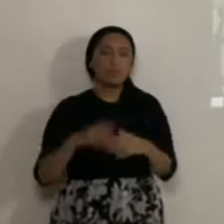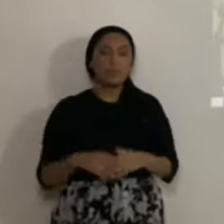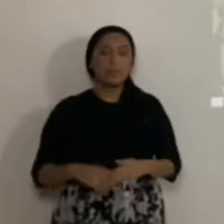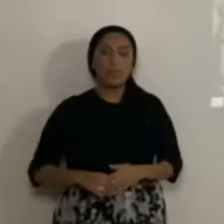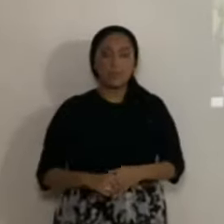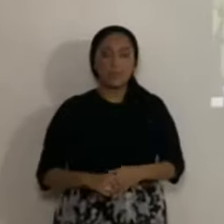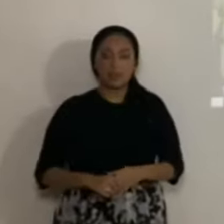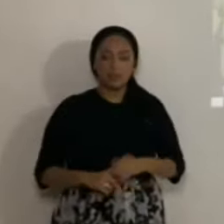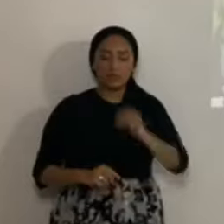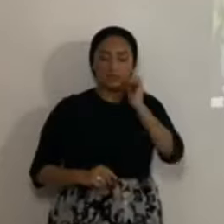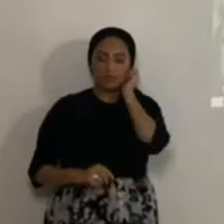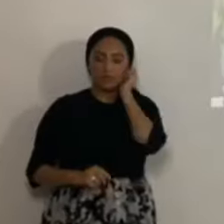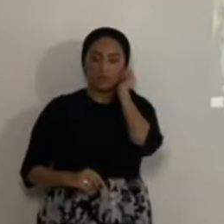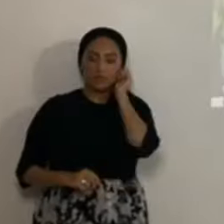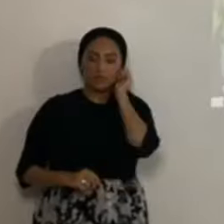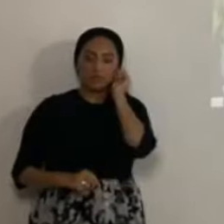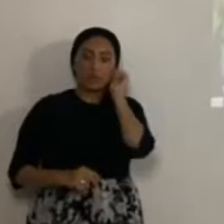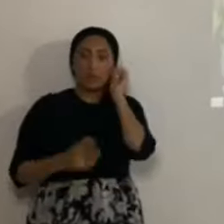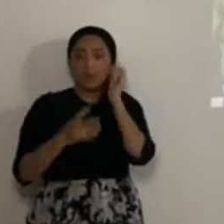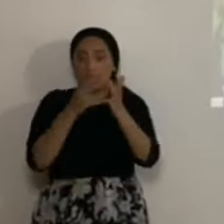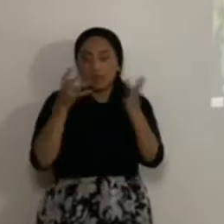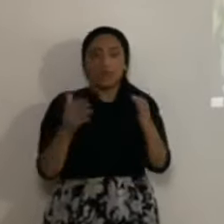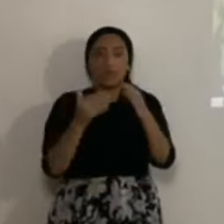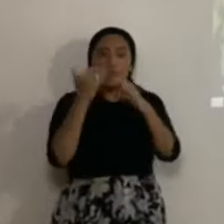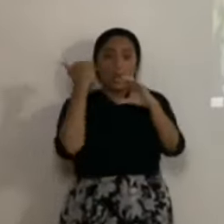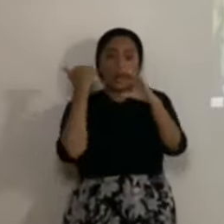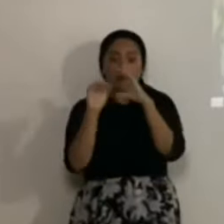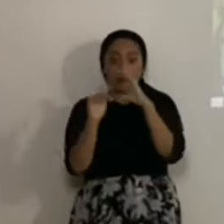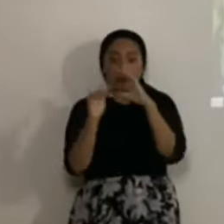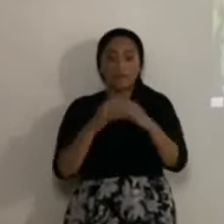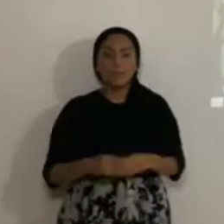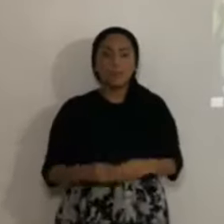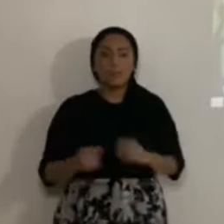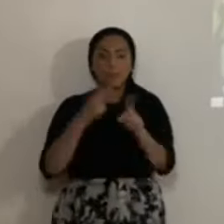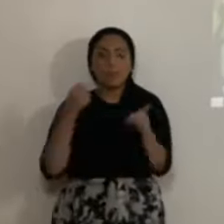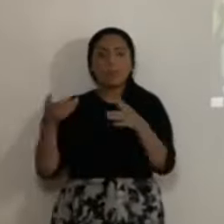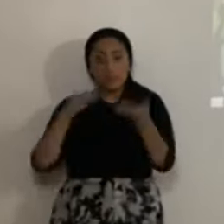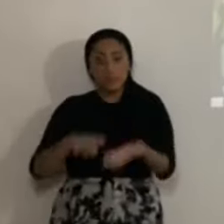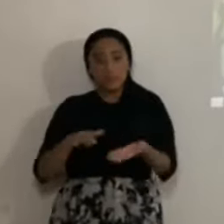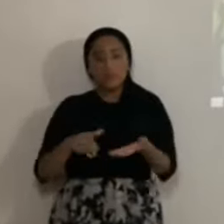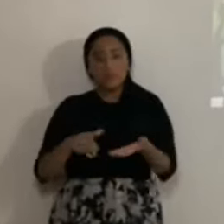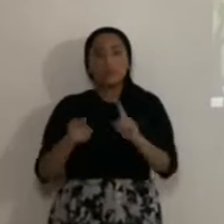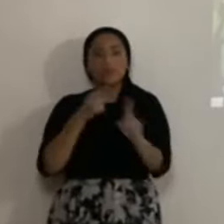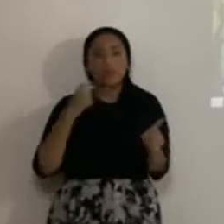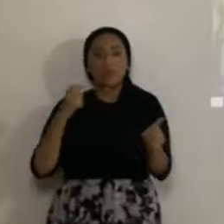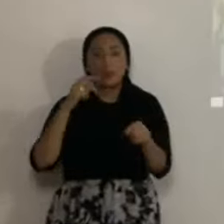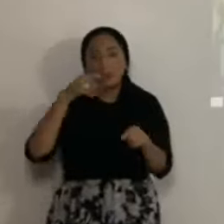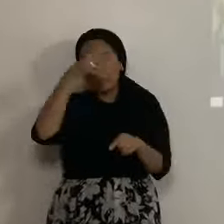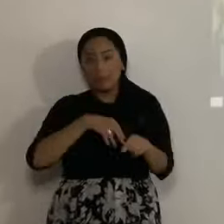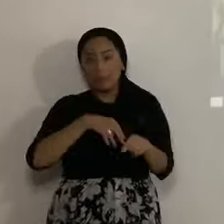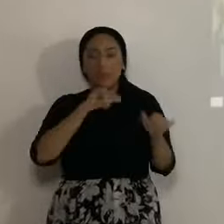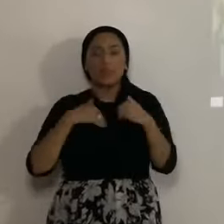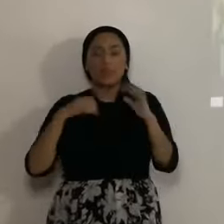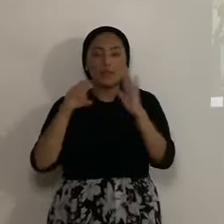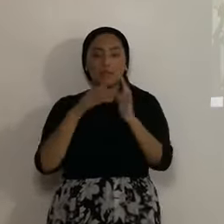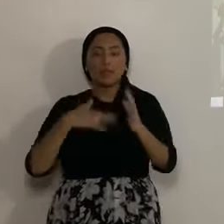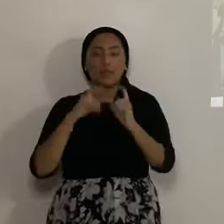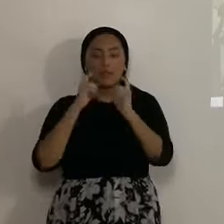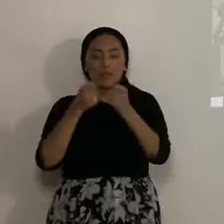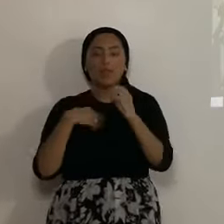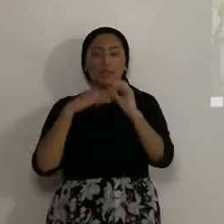Entonces, a ver, y bueno, lógico, mensajeros de muerte de parte de los hombres como el ejemplo que yo les